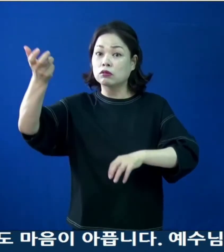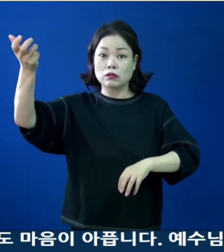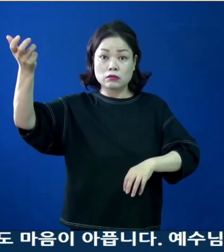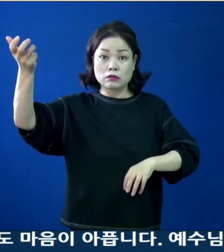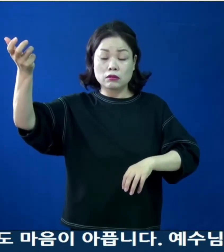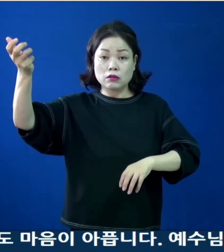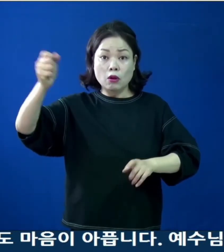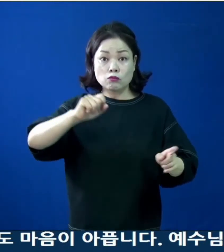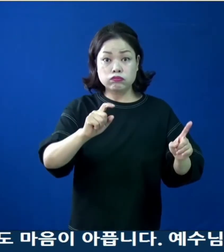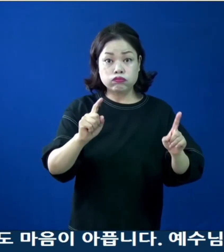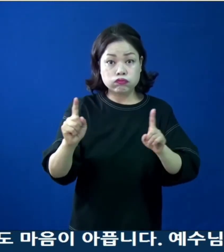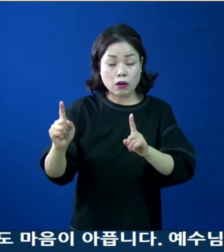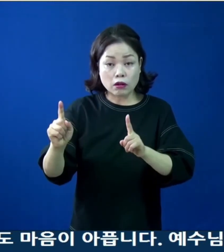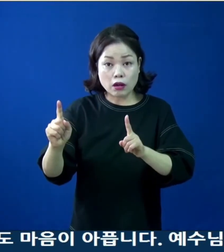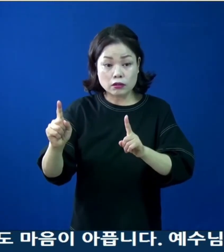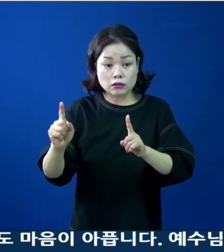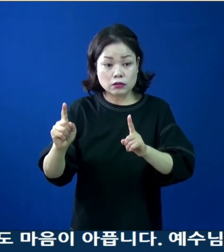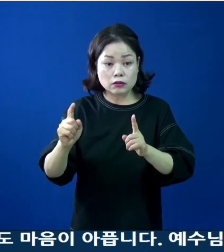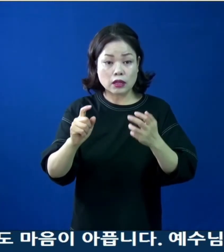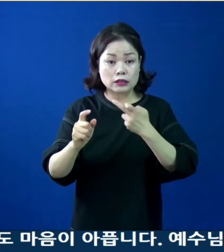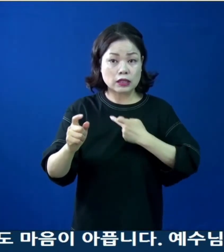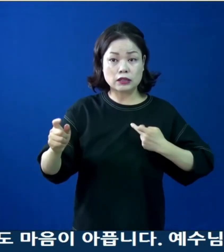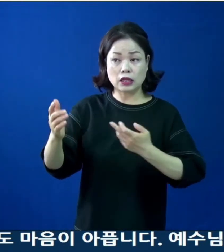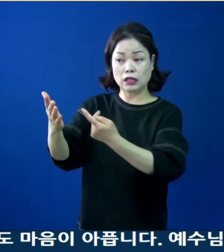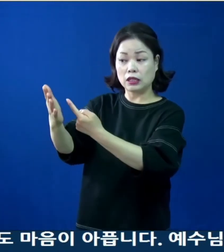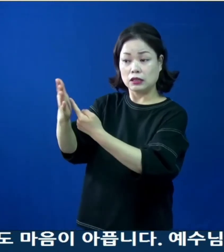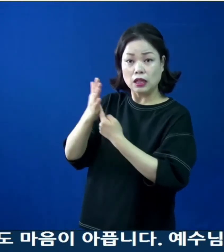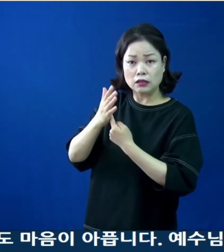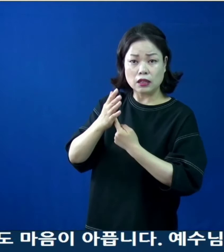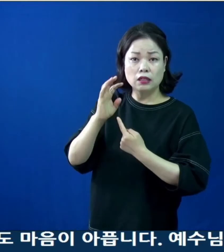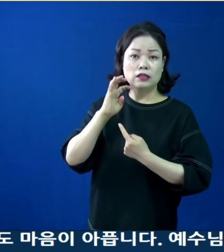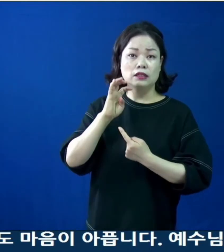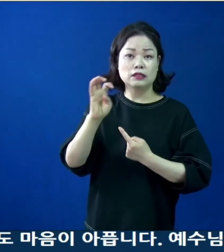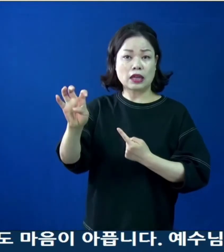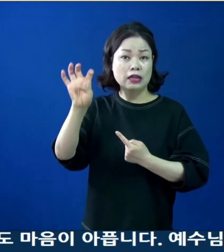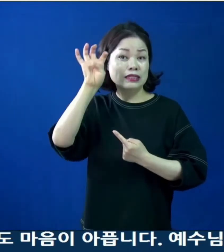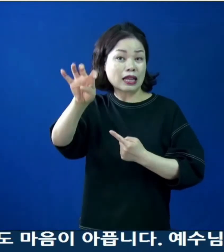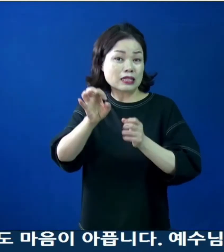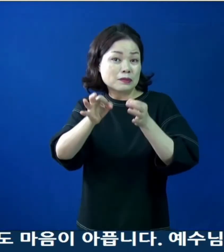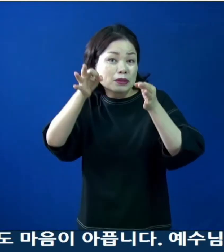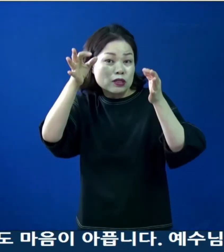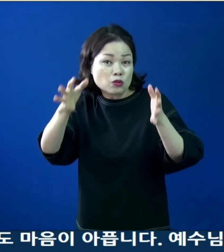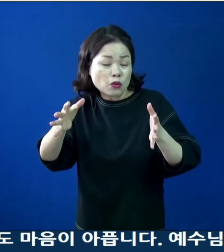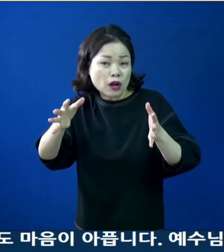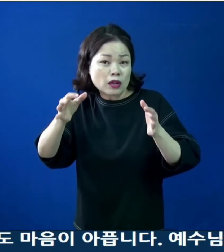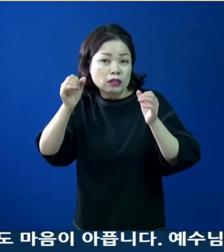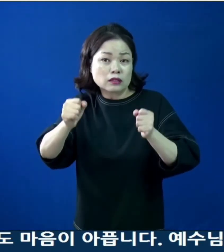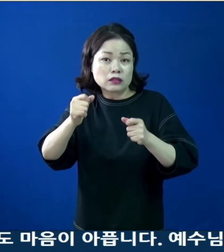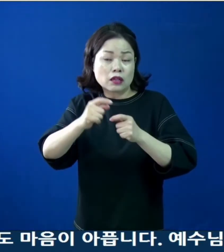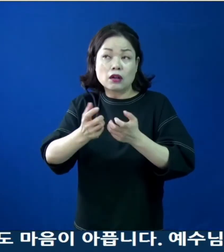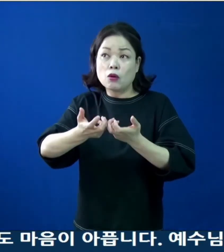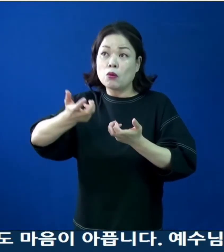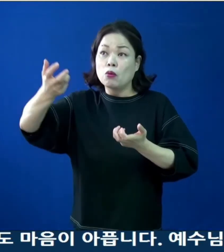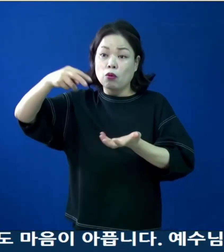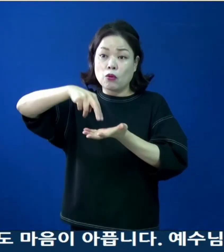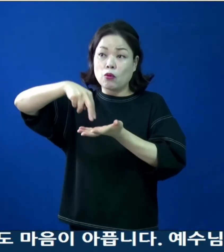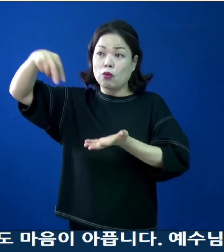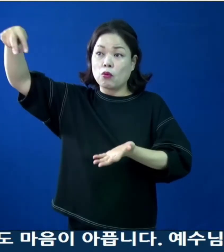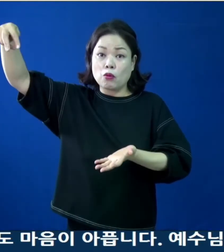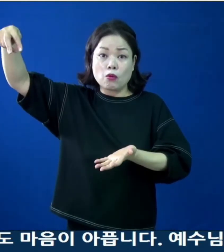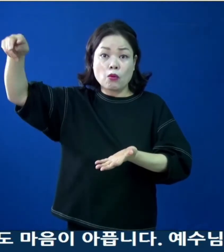아니, 부활하셔서 제자들에게 나타나셨지만 40일 동안 계시다가 또다시 승천해 버리고 마셨습니다.